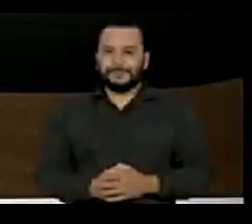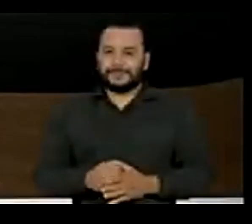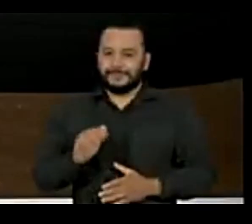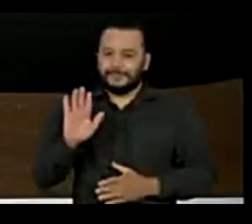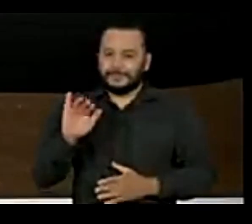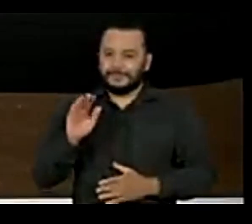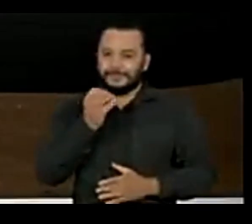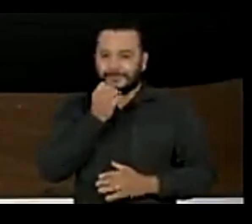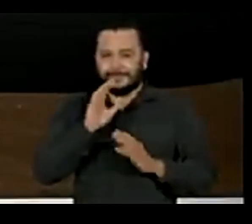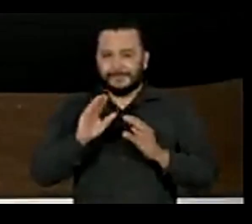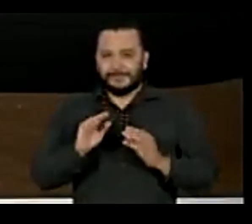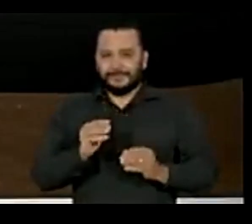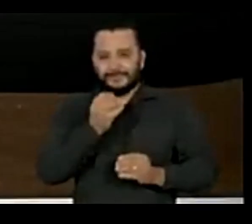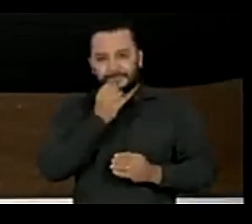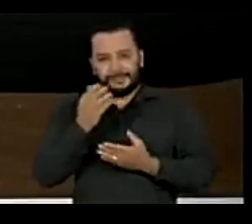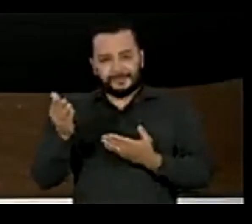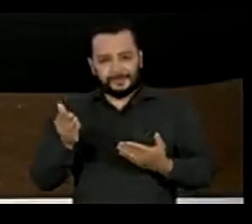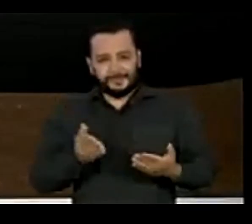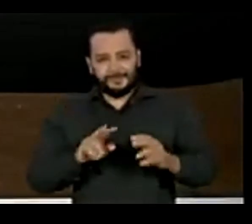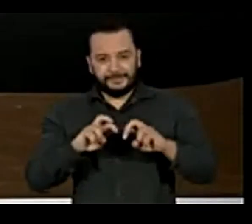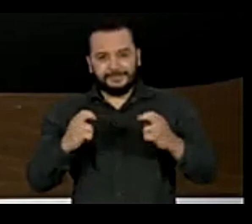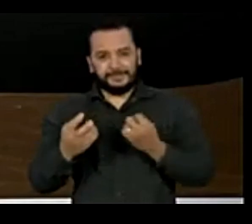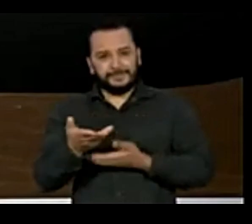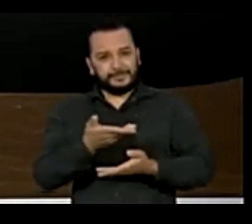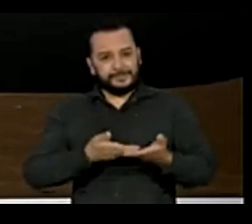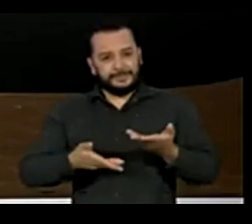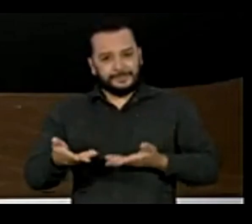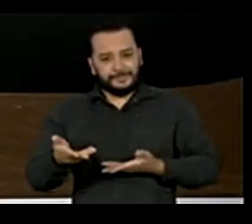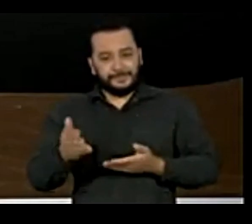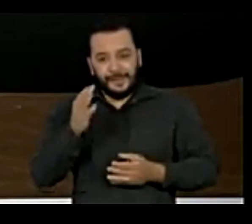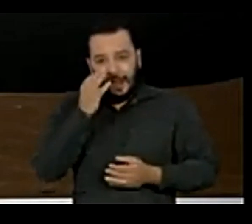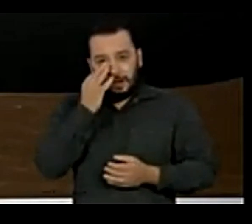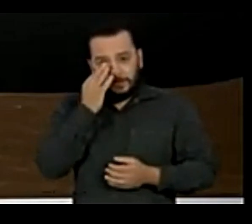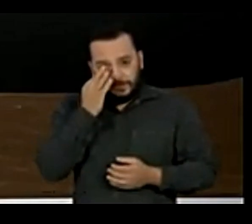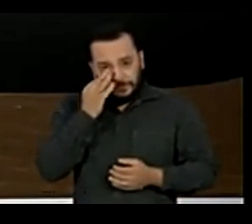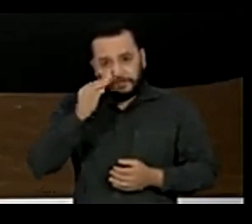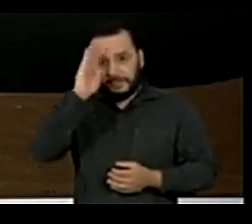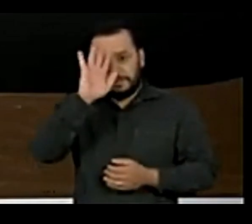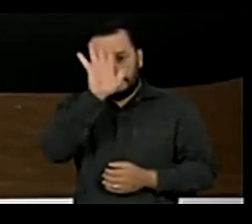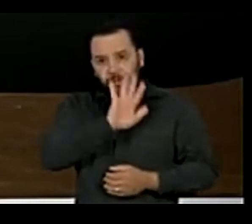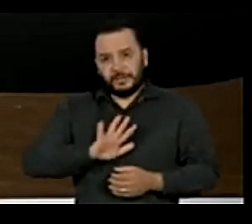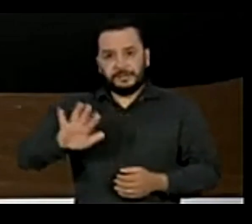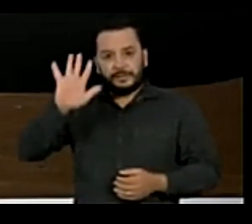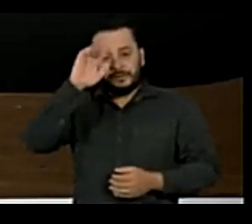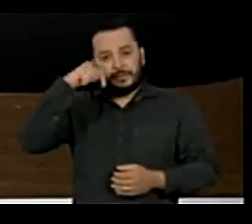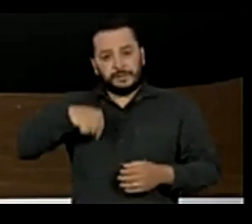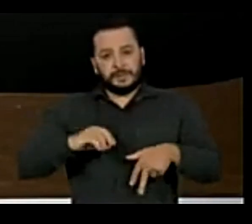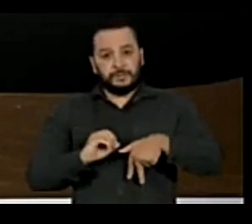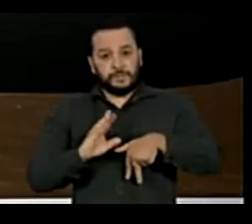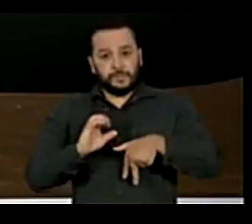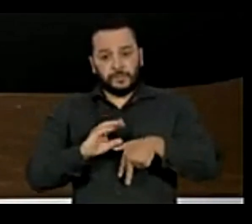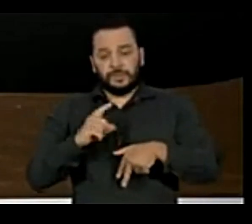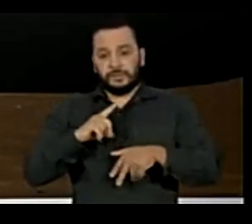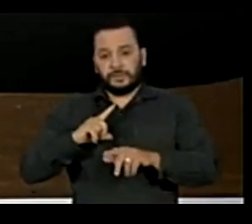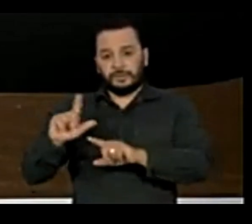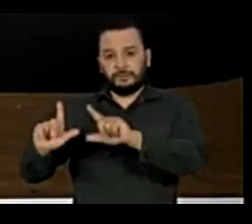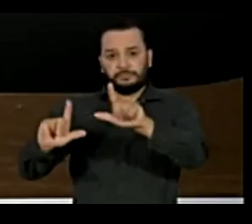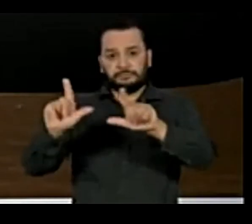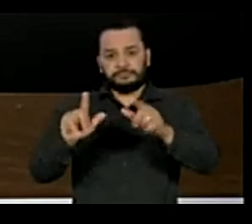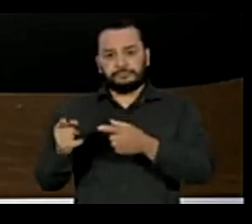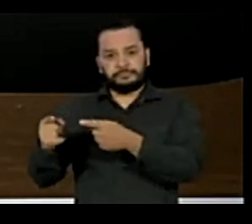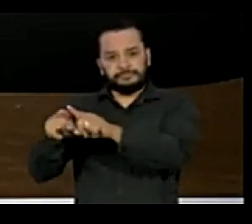Olá, boa noite. Sejam muito bem-vindos ao Roda Viva. Estamos ao vivo para todo o Brasil pela TV Cultura e emissoras afiliadas